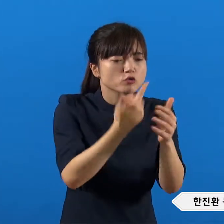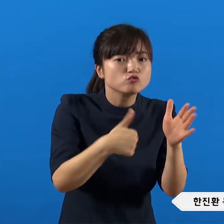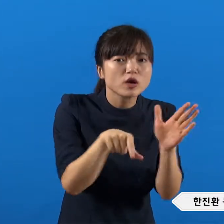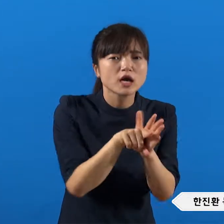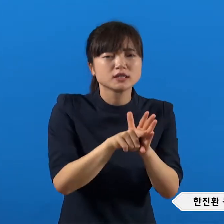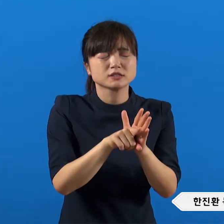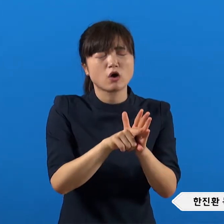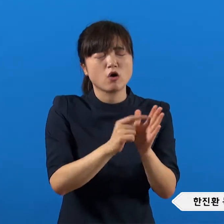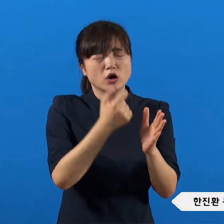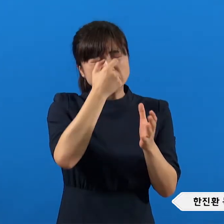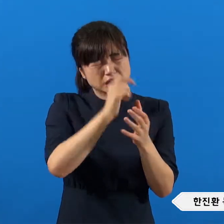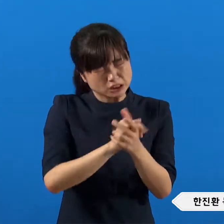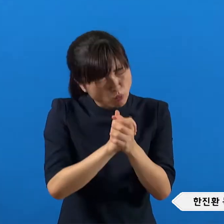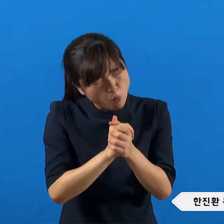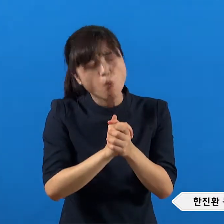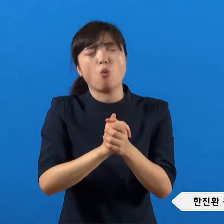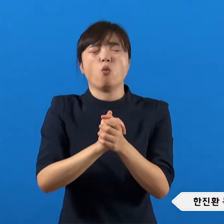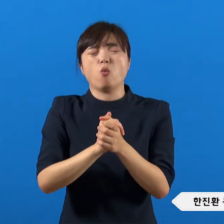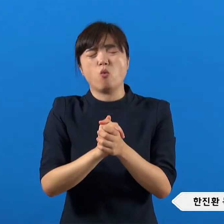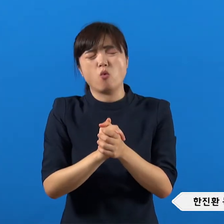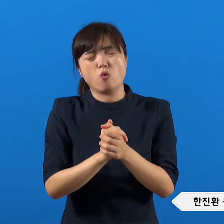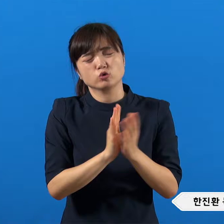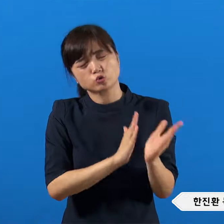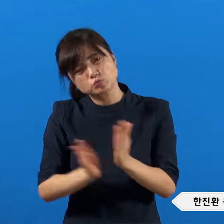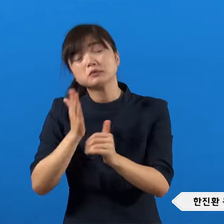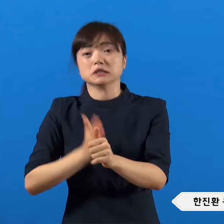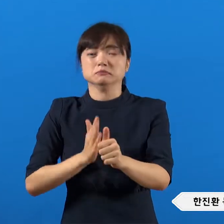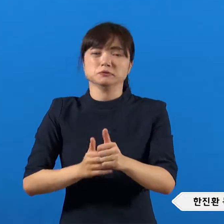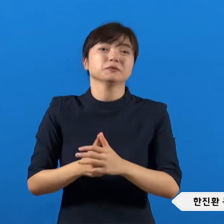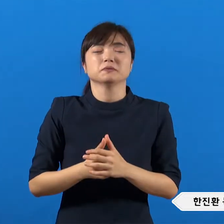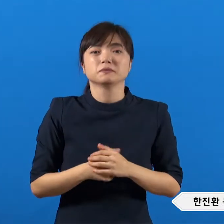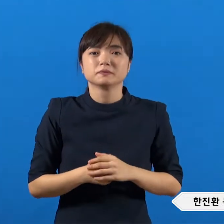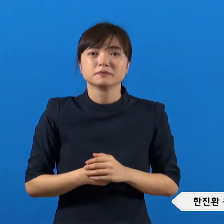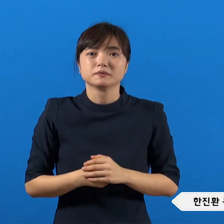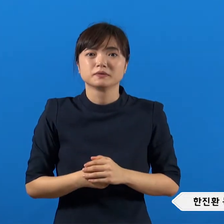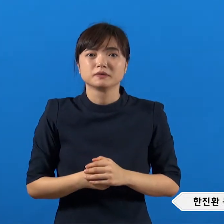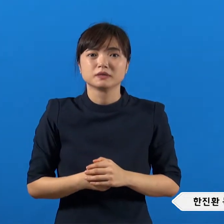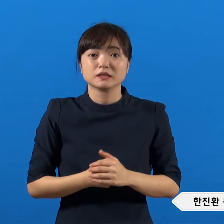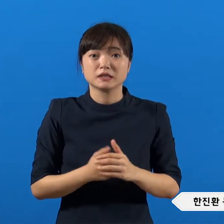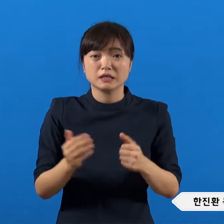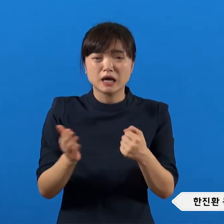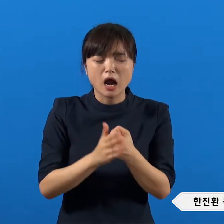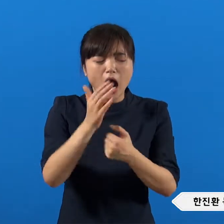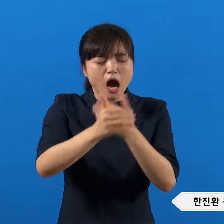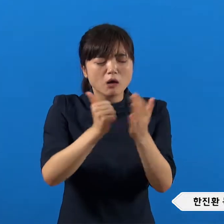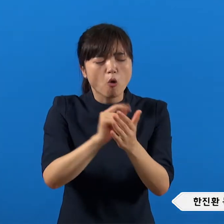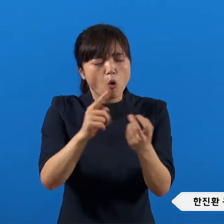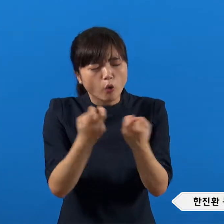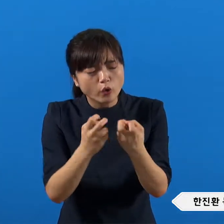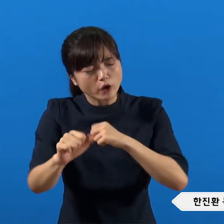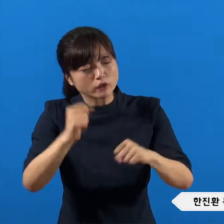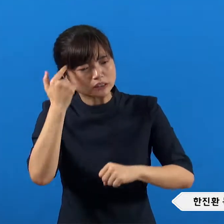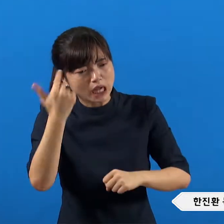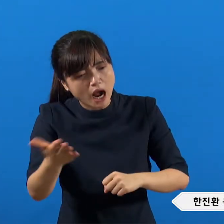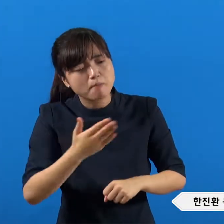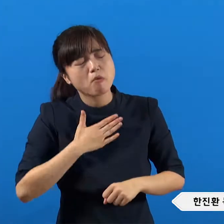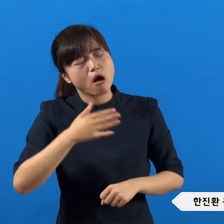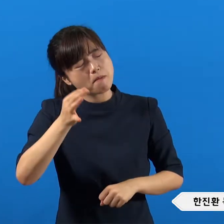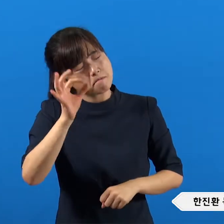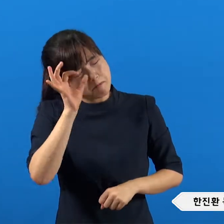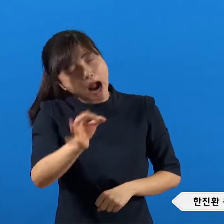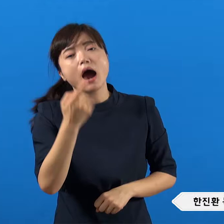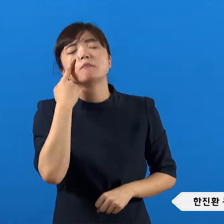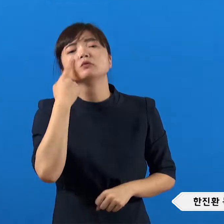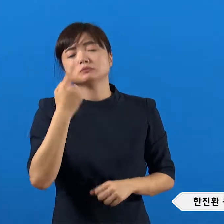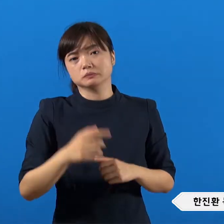먼저 간절히 기도를 시작하시기 바랍니다. 그래서 하나님께서 어떻게 역사하시는지를 한번 보십시오.